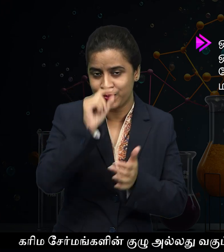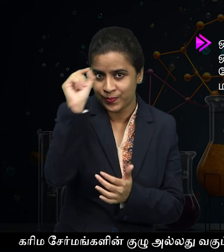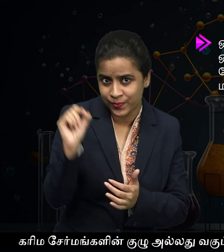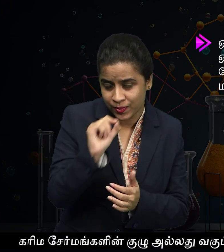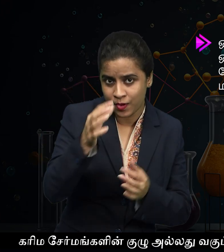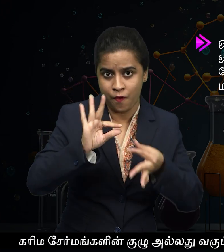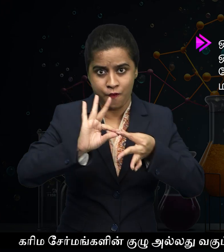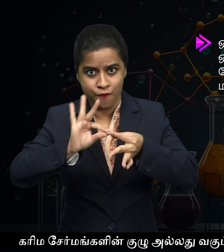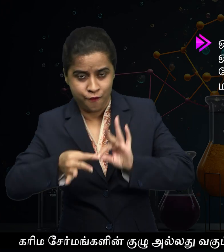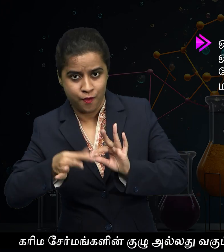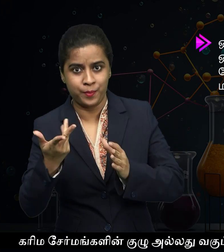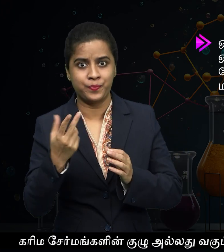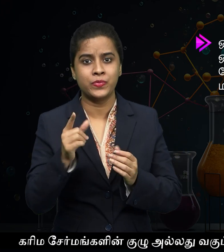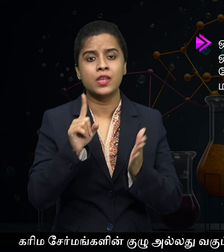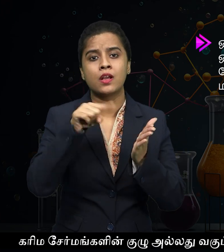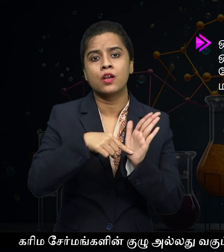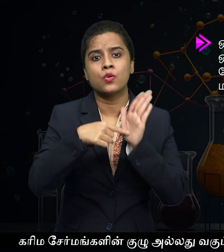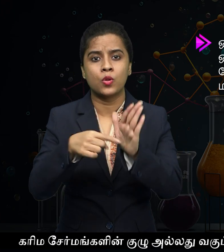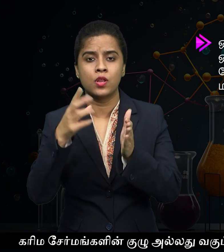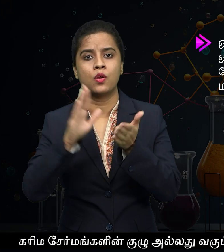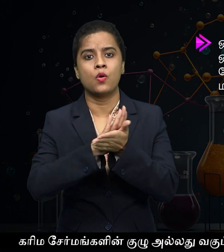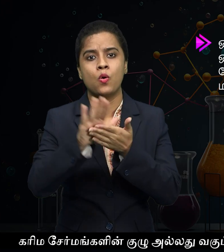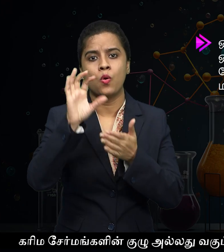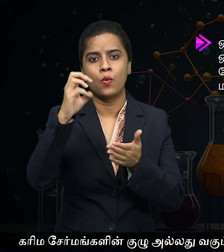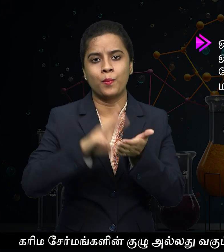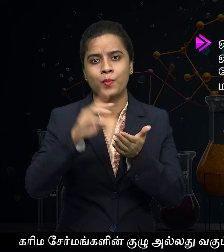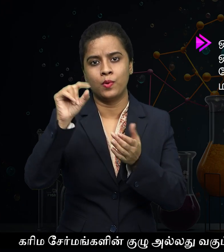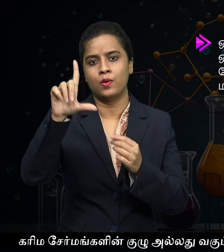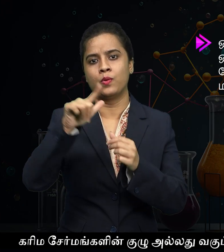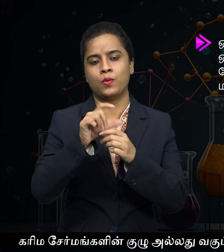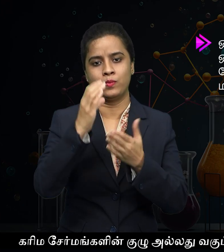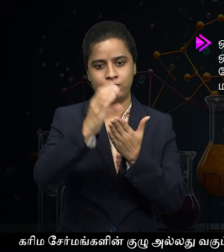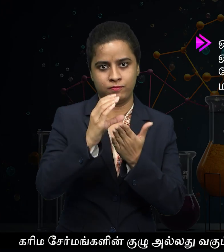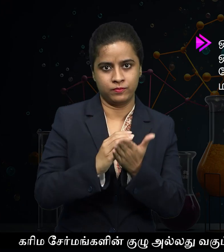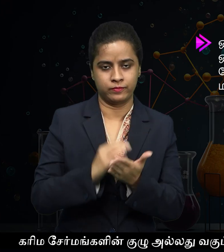அல்லது வகுப்பானது ஒரே மாதிரியான தொடராக அமைகிறது.